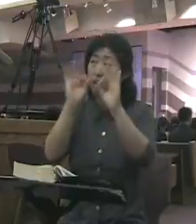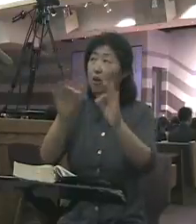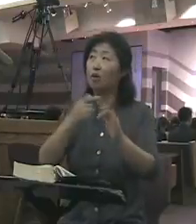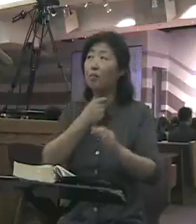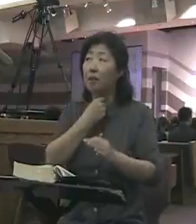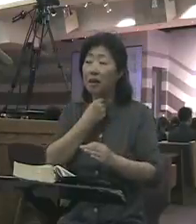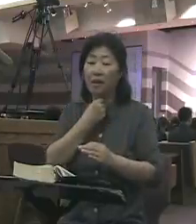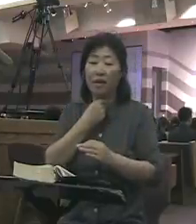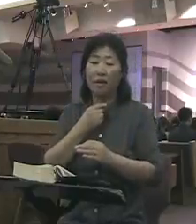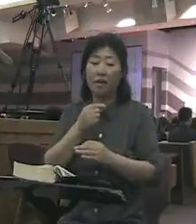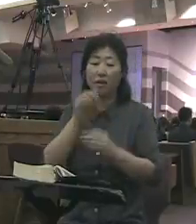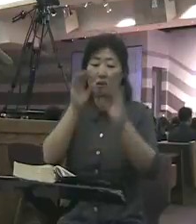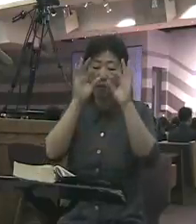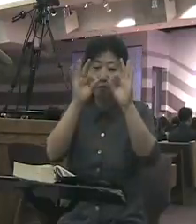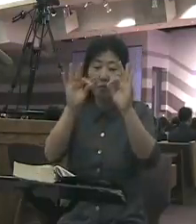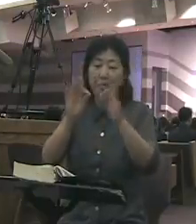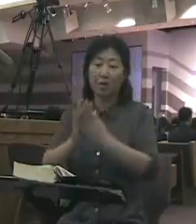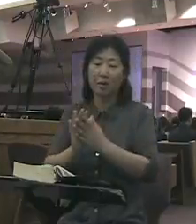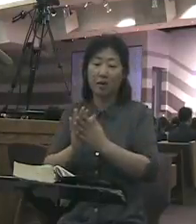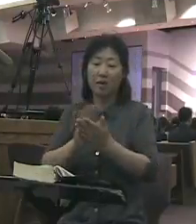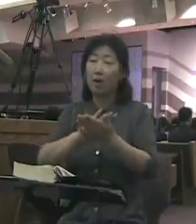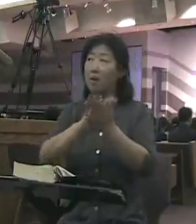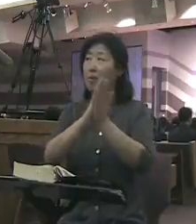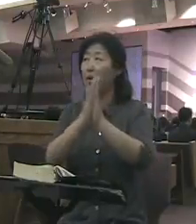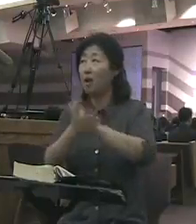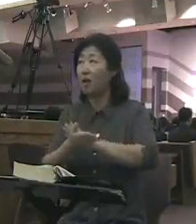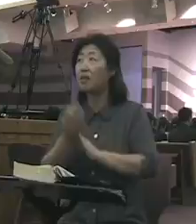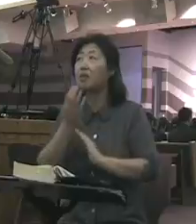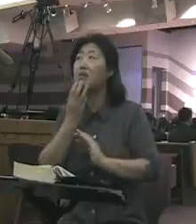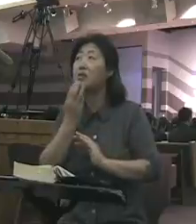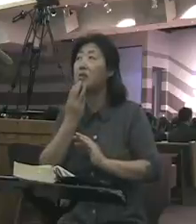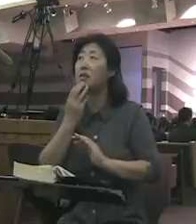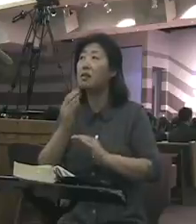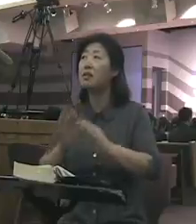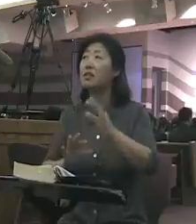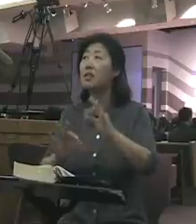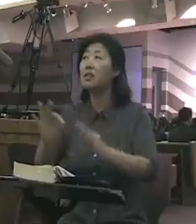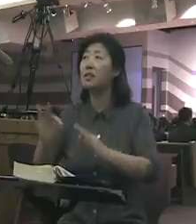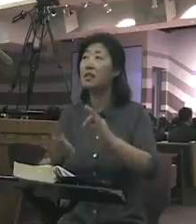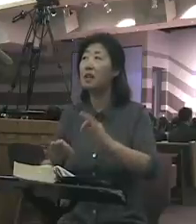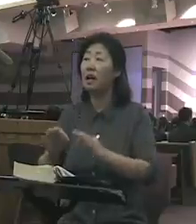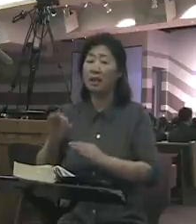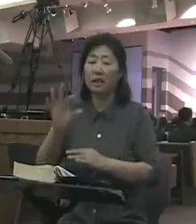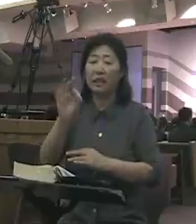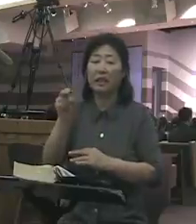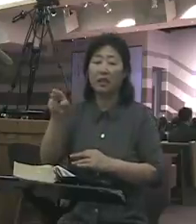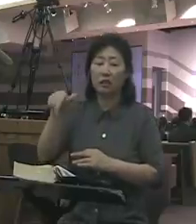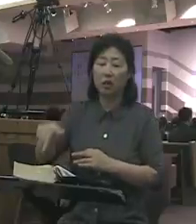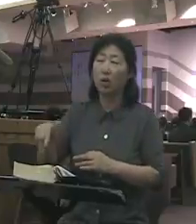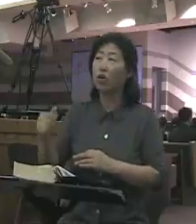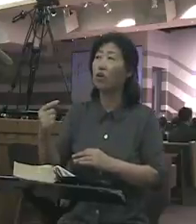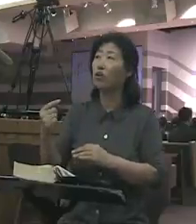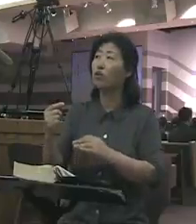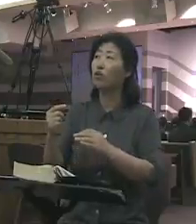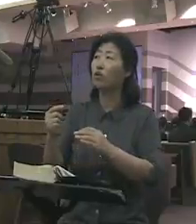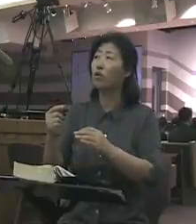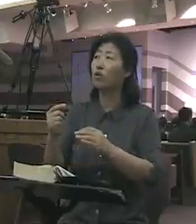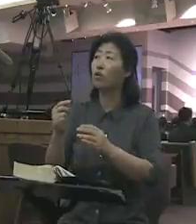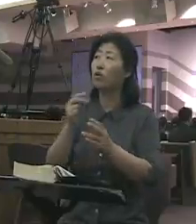봤는데 급변하는 서울이었지만 그래도 시장역 뒷골목이었기 때문에 그래도 옛날 모습이